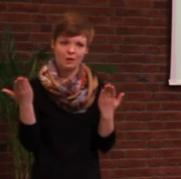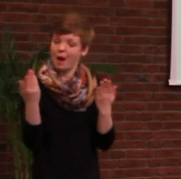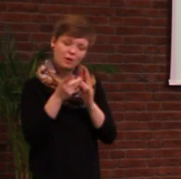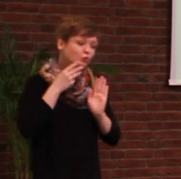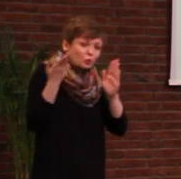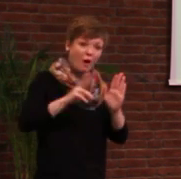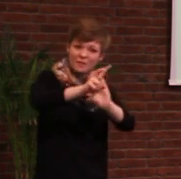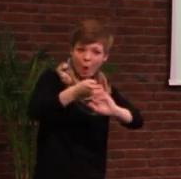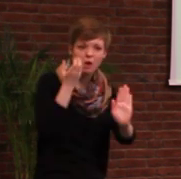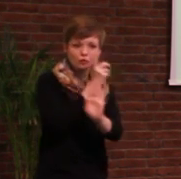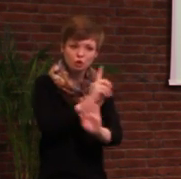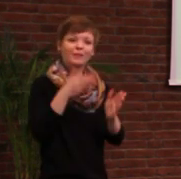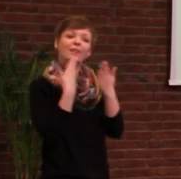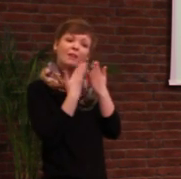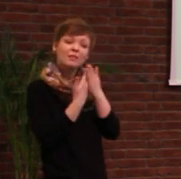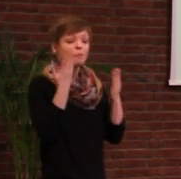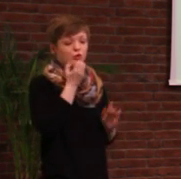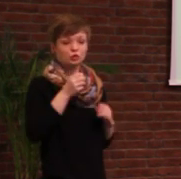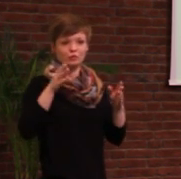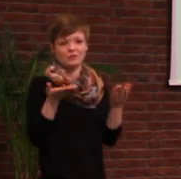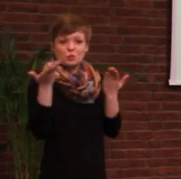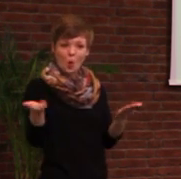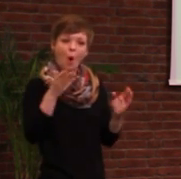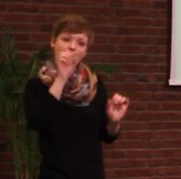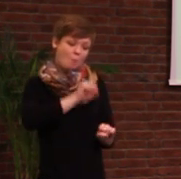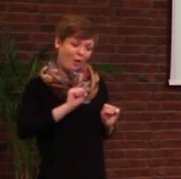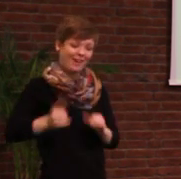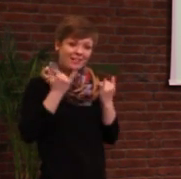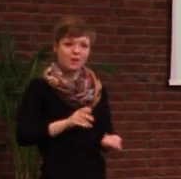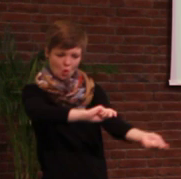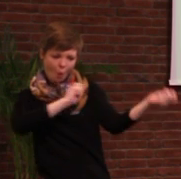die Chance umzusteuern und diese Chance wollen wir nutzen.